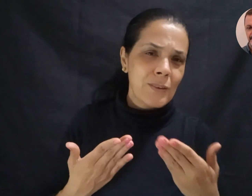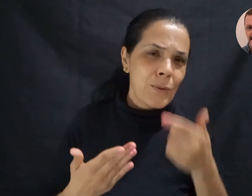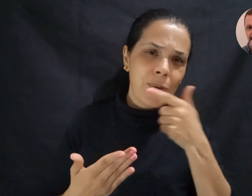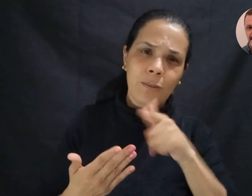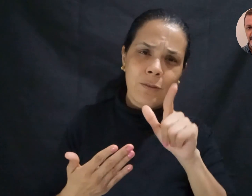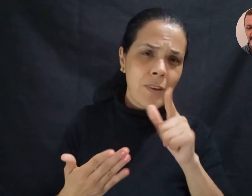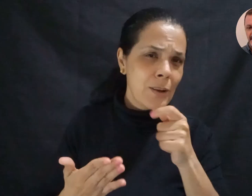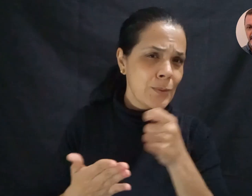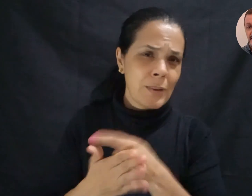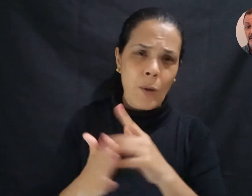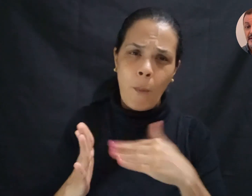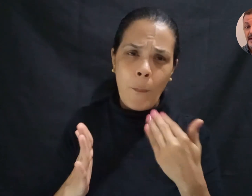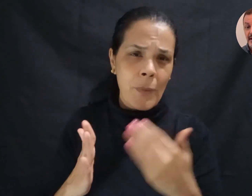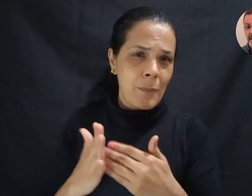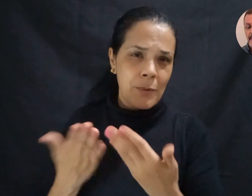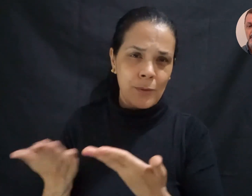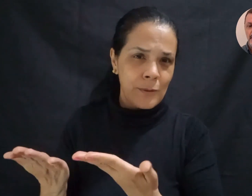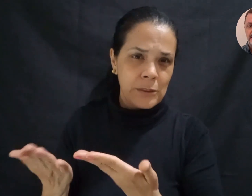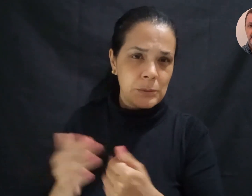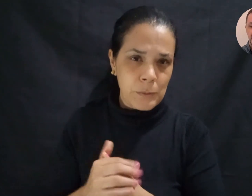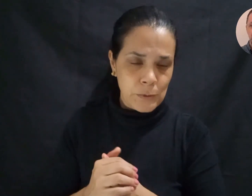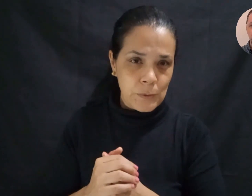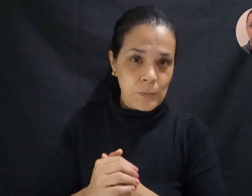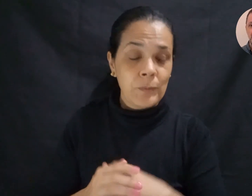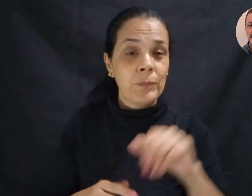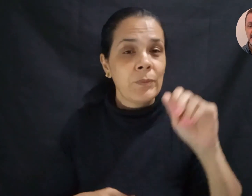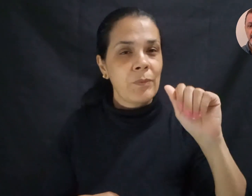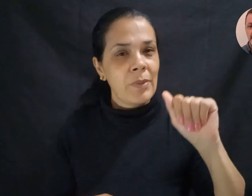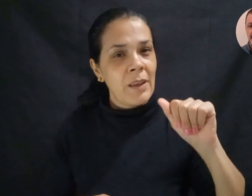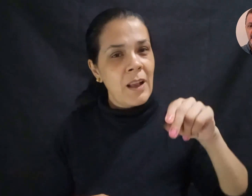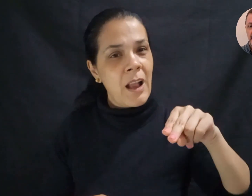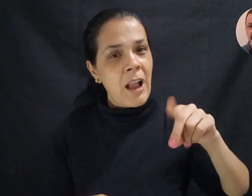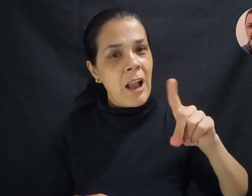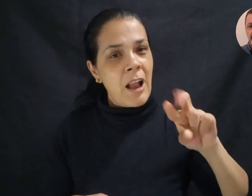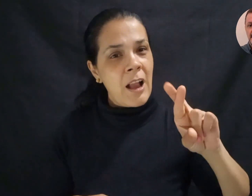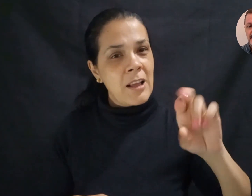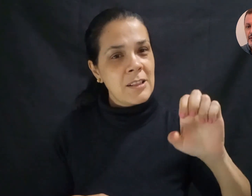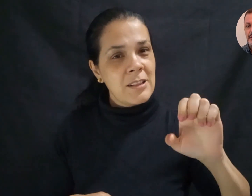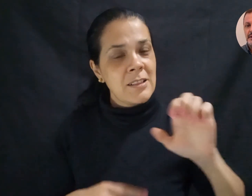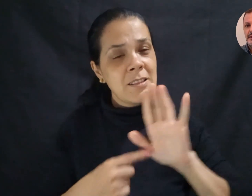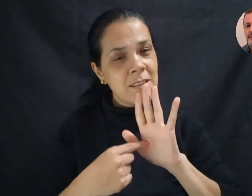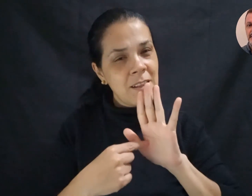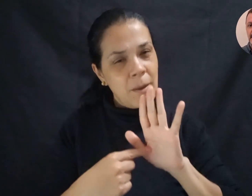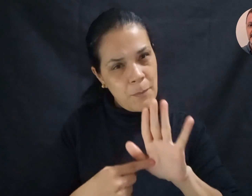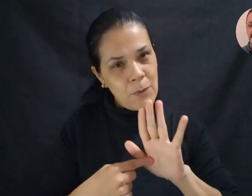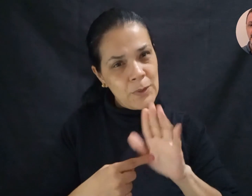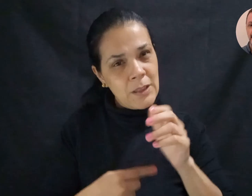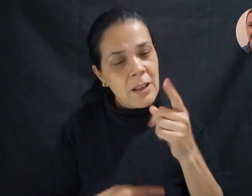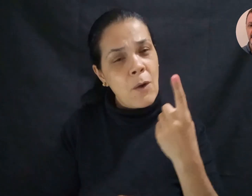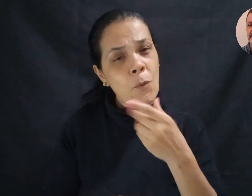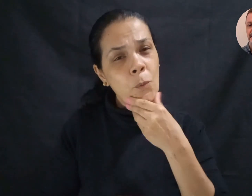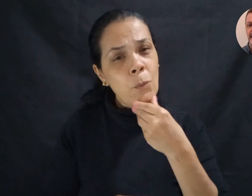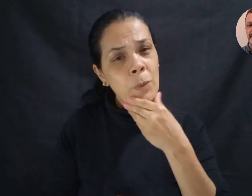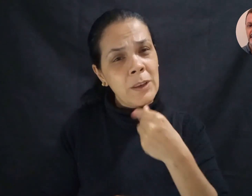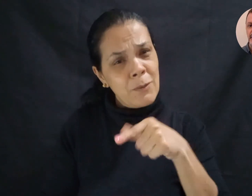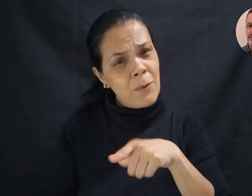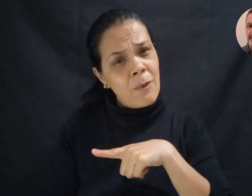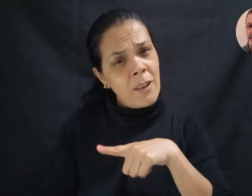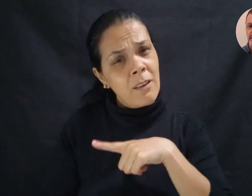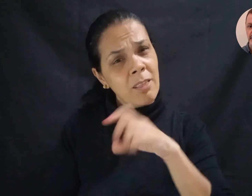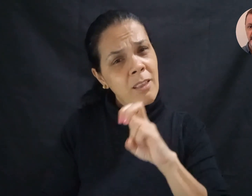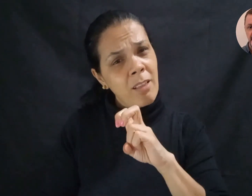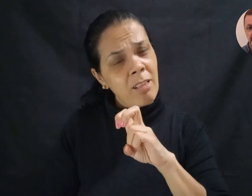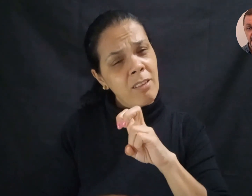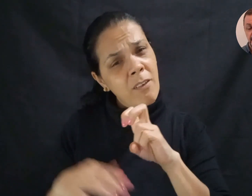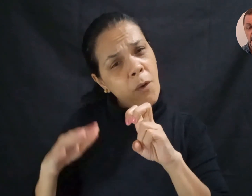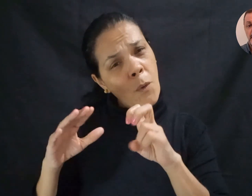pedaço. Então André mostra para Jesus um menino e diz a ele: aqui está um menino que tem 5 pães de cevada e 2